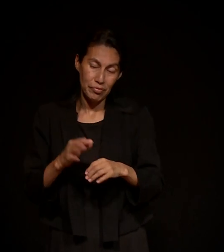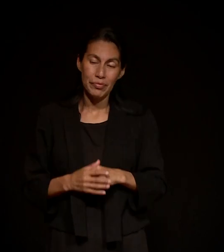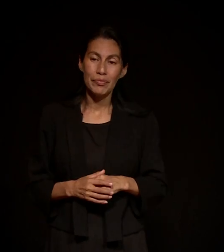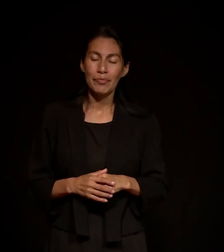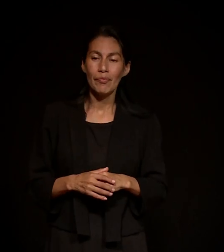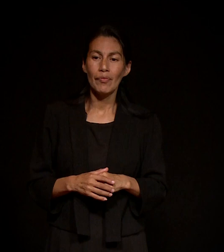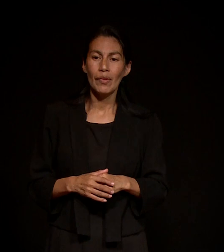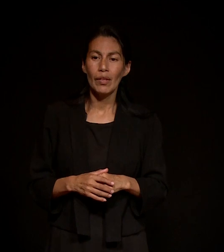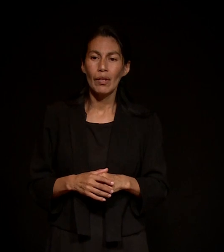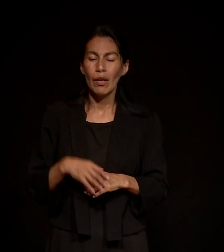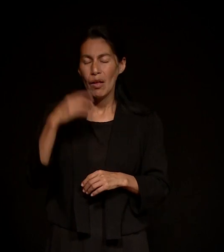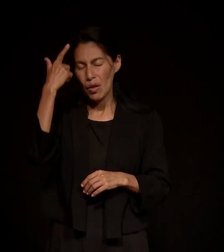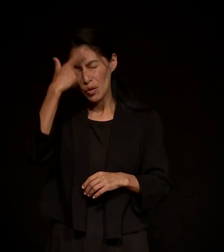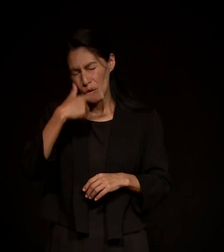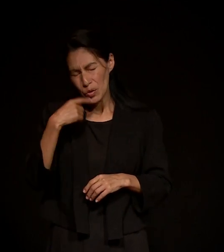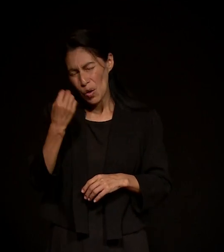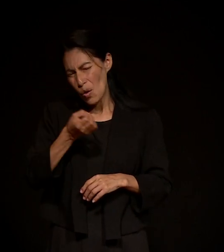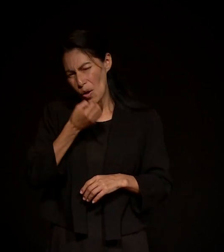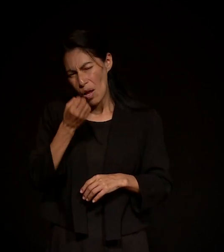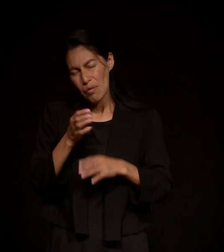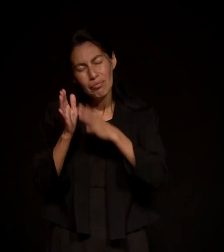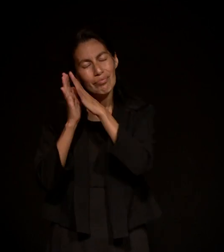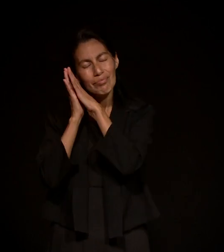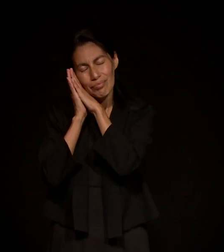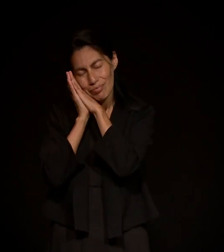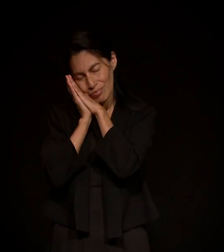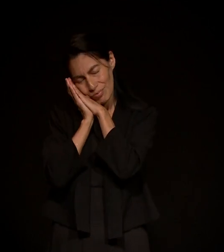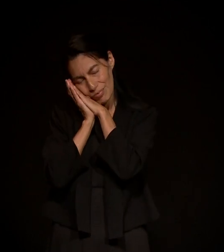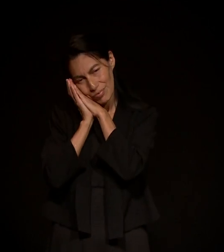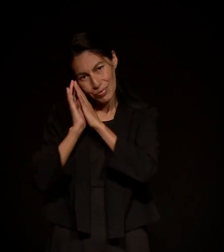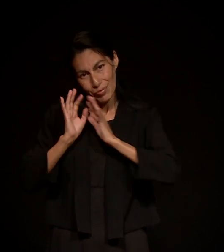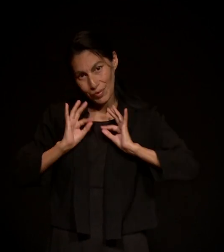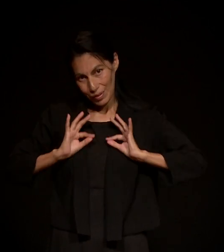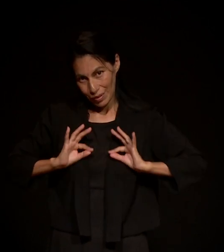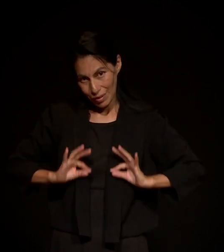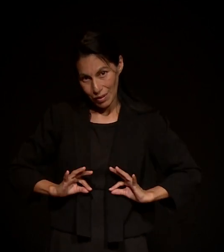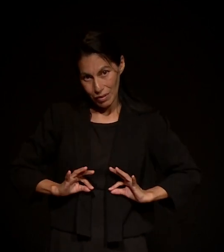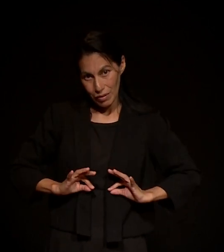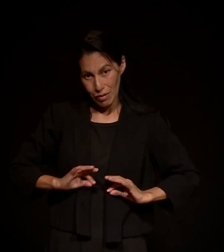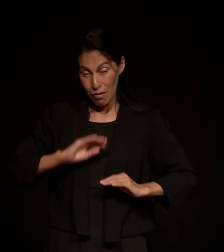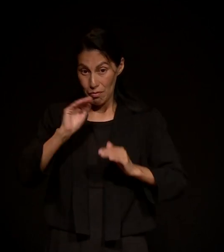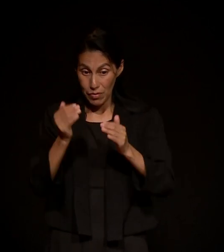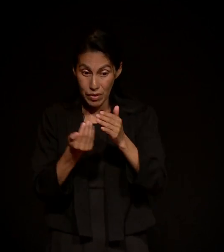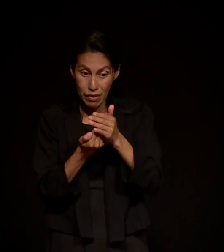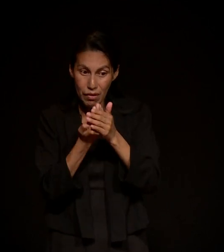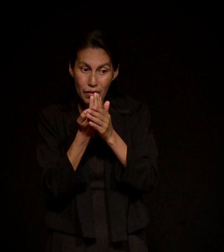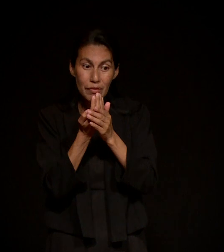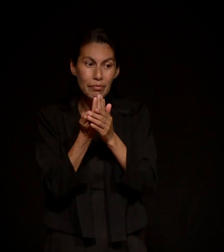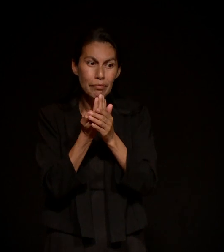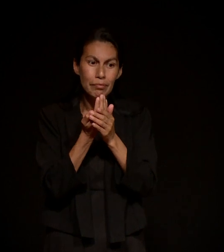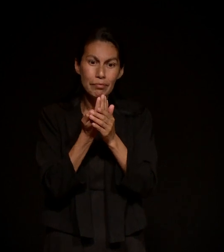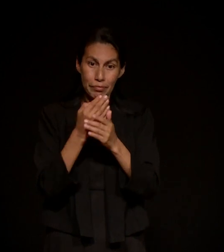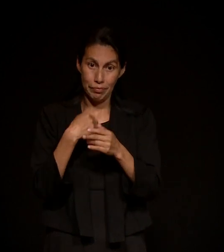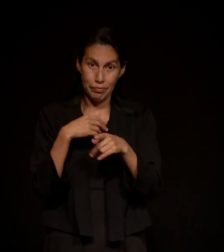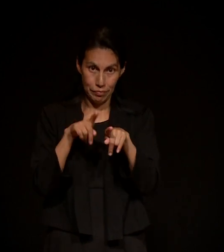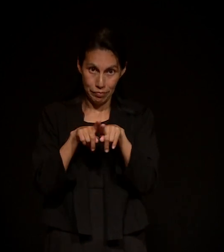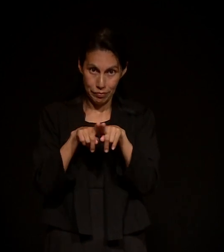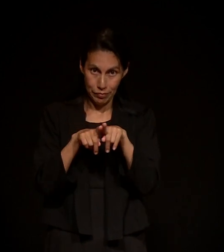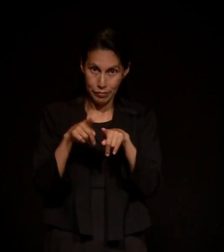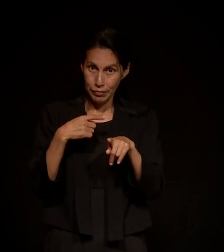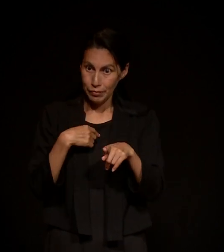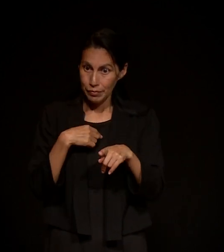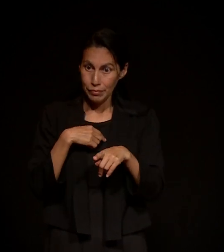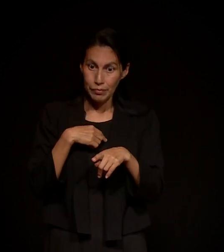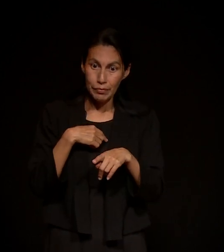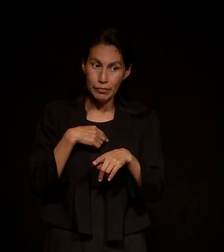podía perder. Entonces esa noche oramos y nos dormimos tranquilas. Pero ya la mañana siguiente, yo